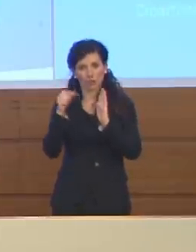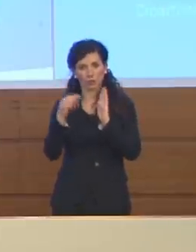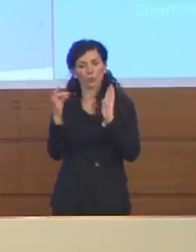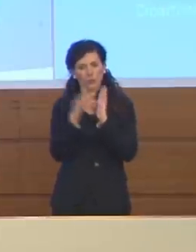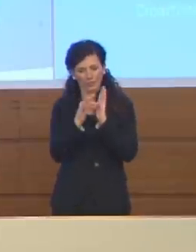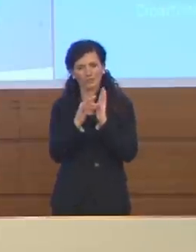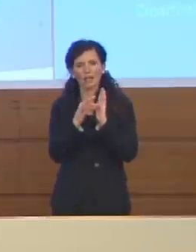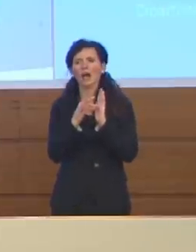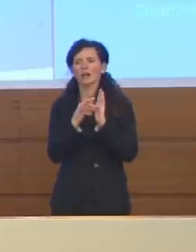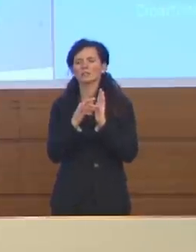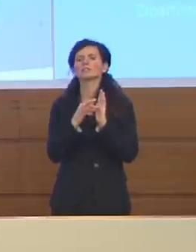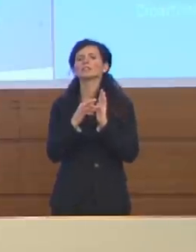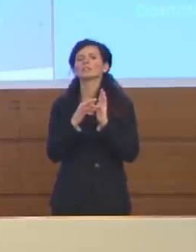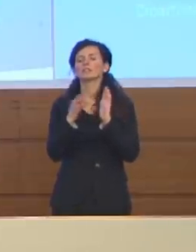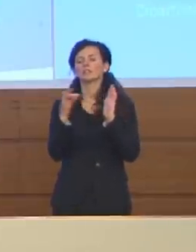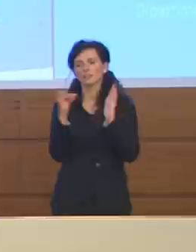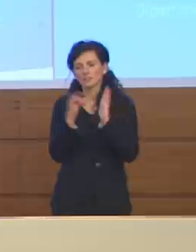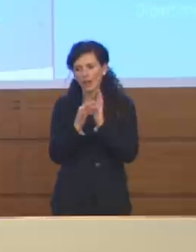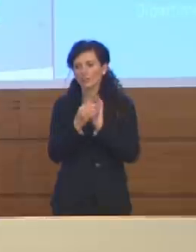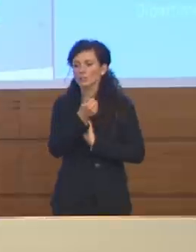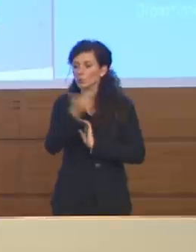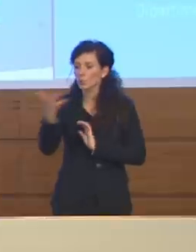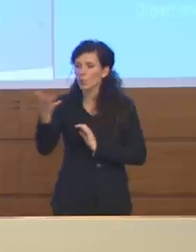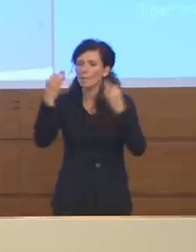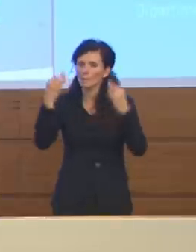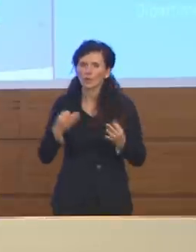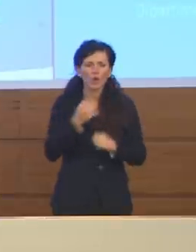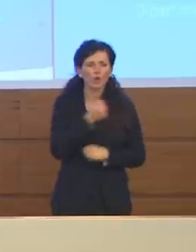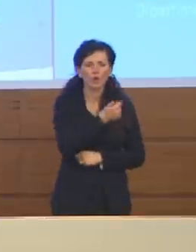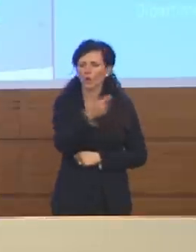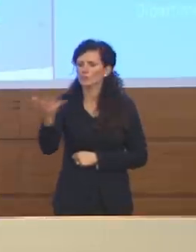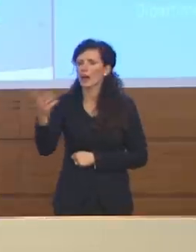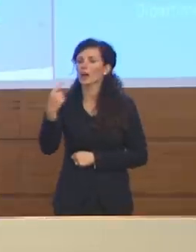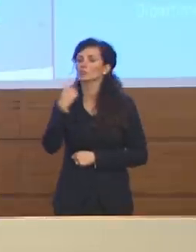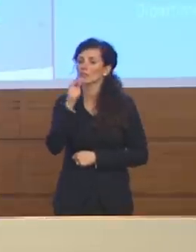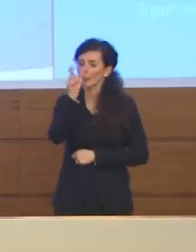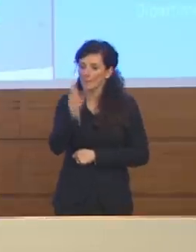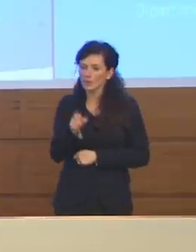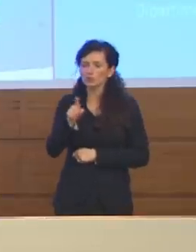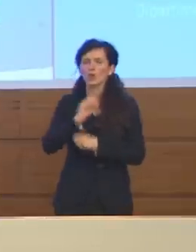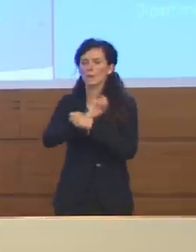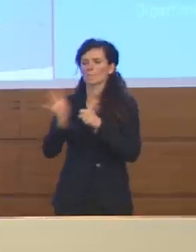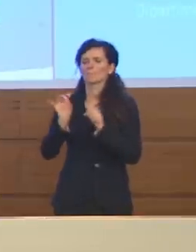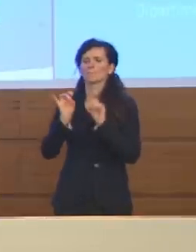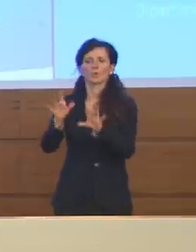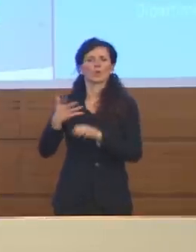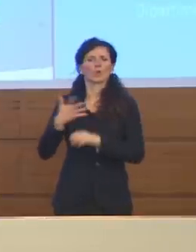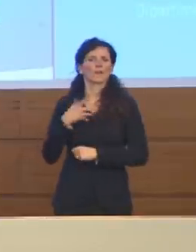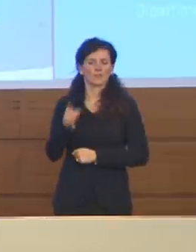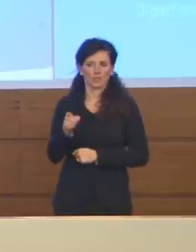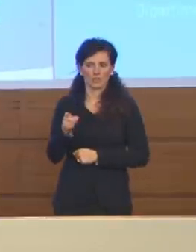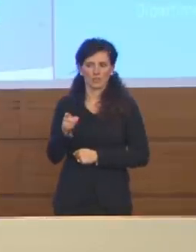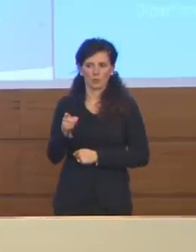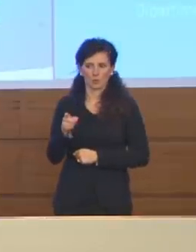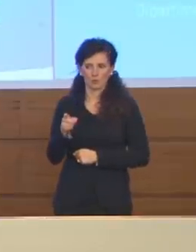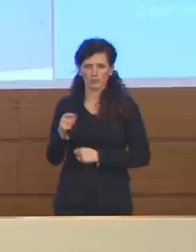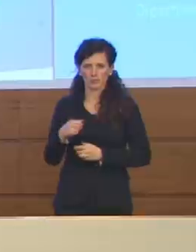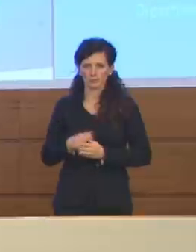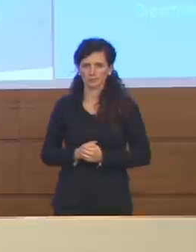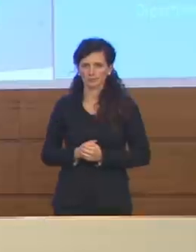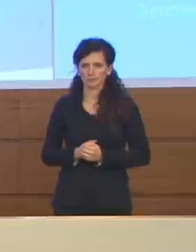coloro i quali sono stati censiti come positivi quindi è evidente che nel